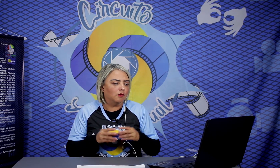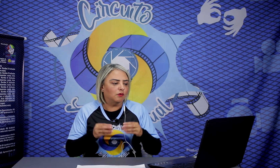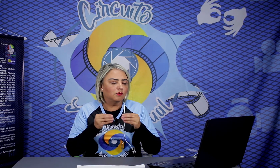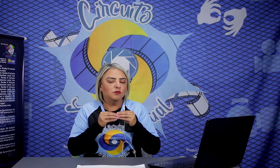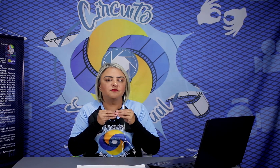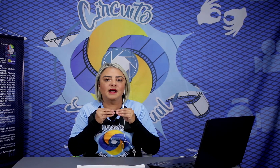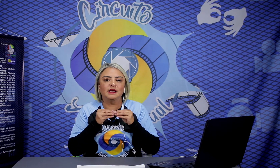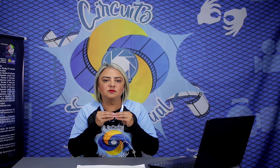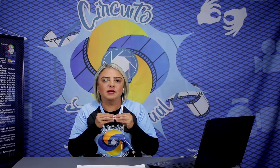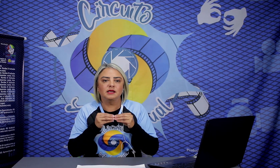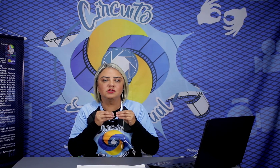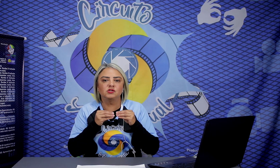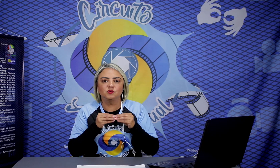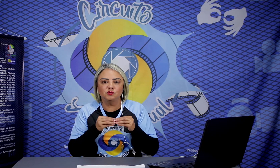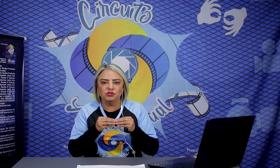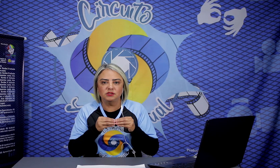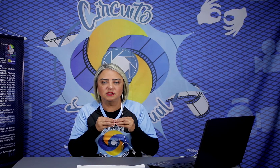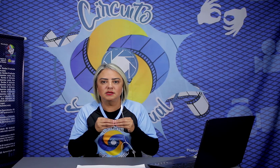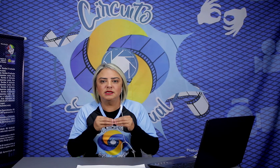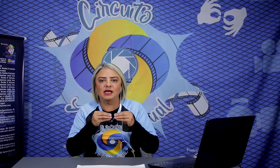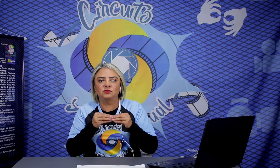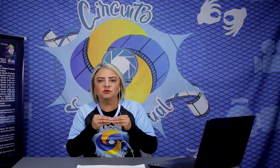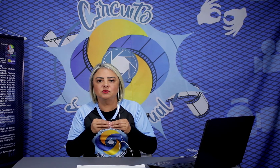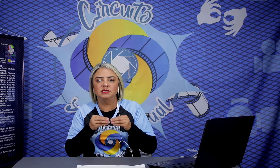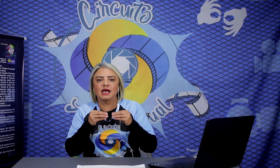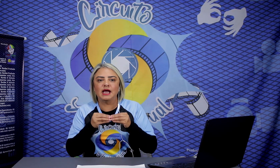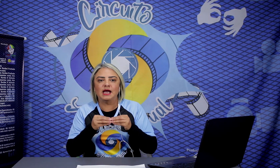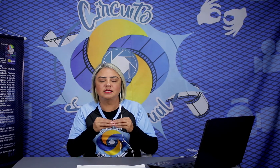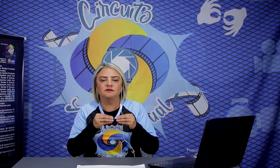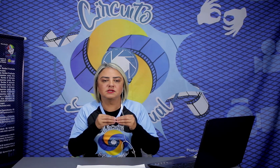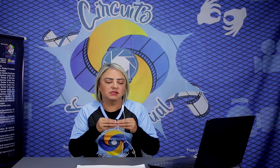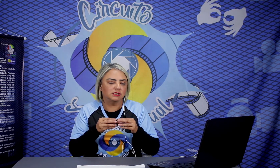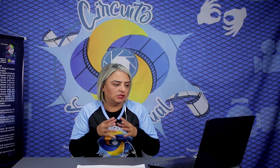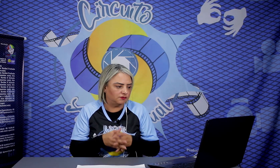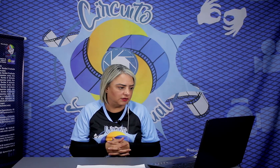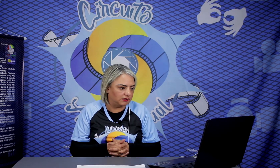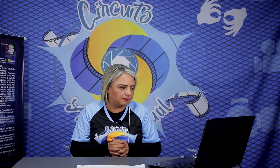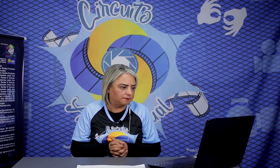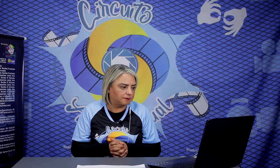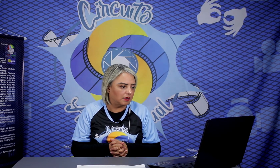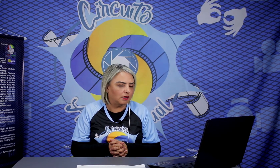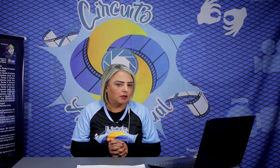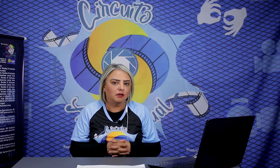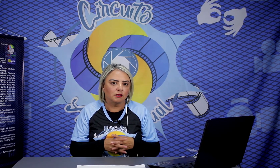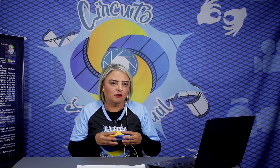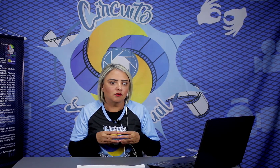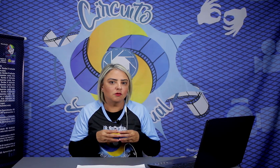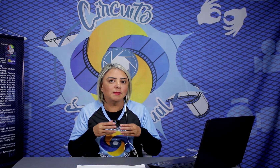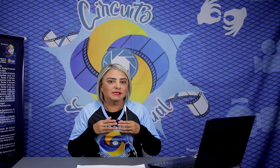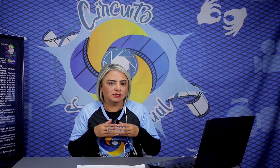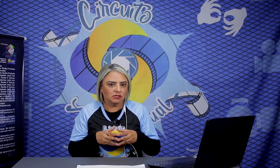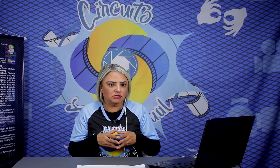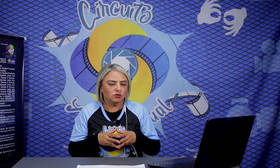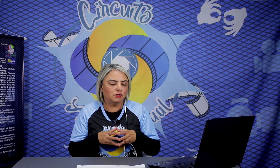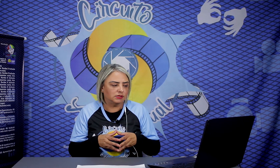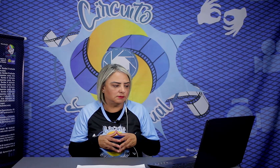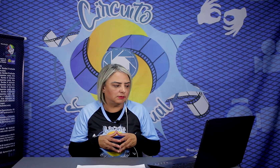O fato é, estude e atue na área que você se identifique, com bastante conhecimento,